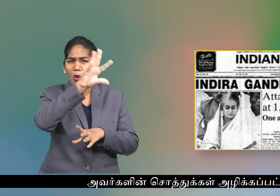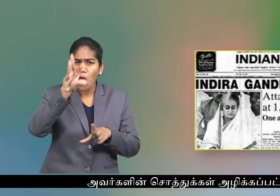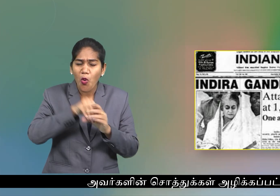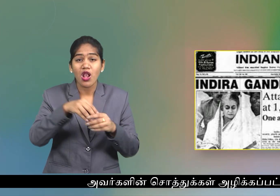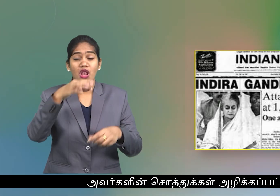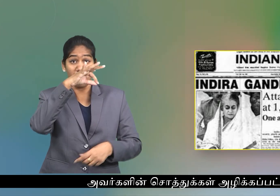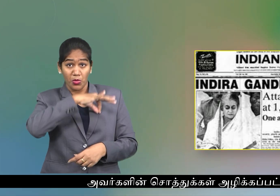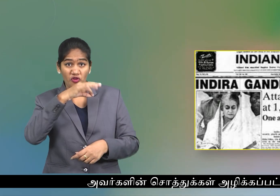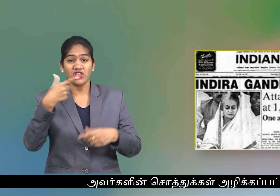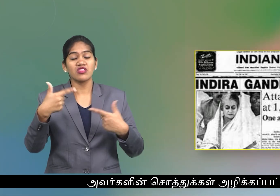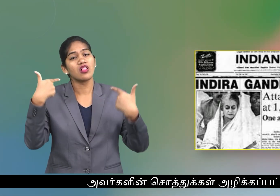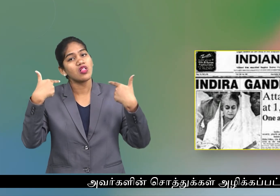அவர்களின் சொத்துக்கள் அழிக்கப்பட்டன.